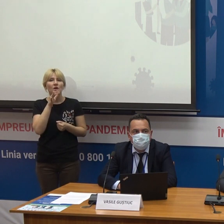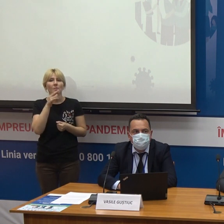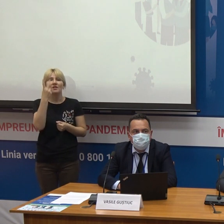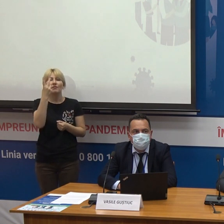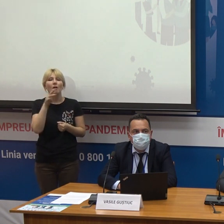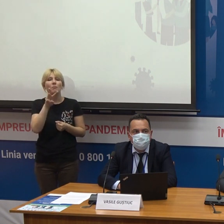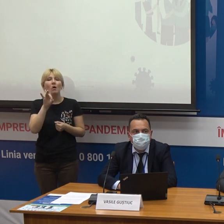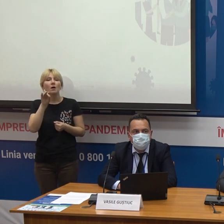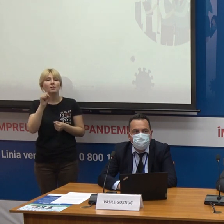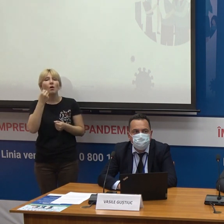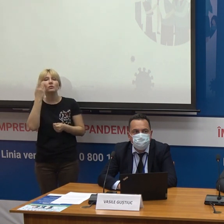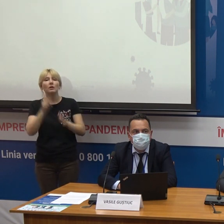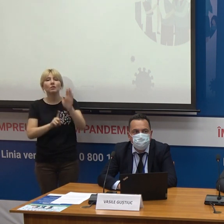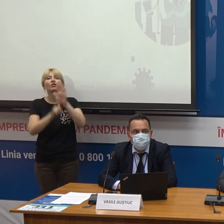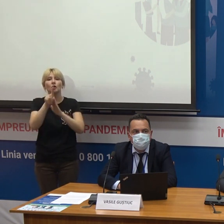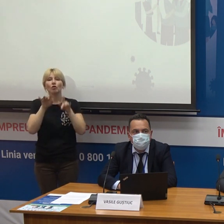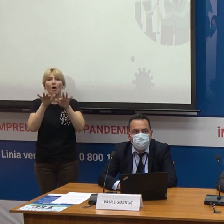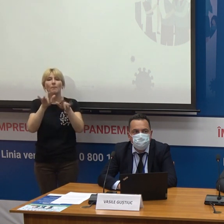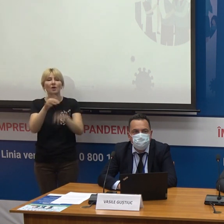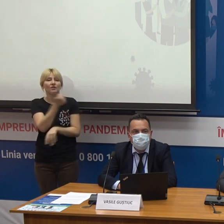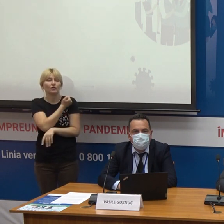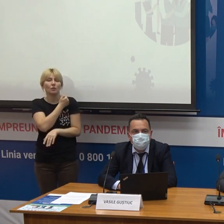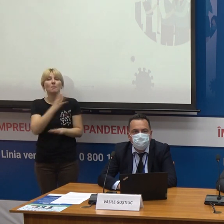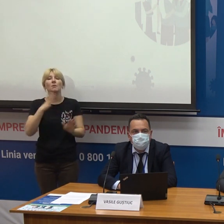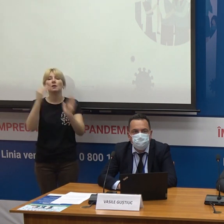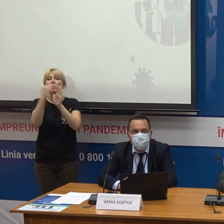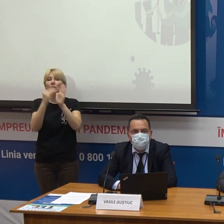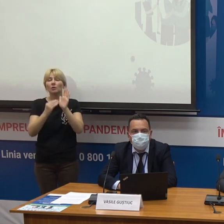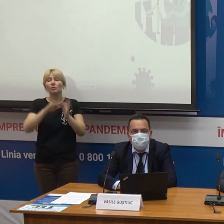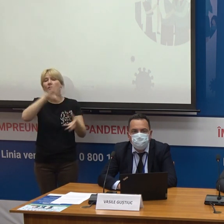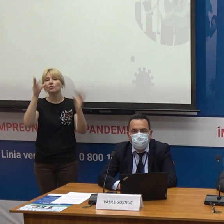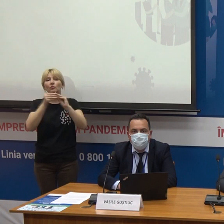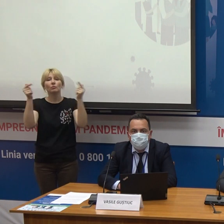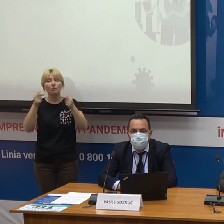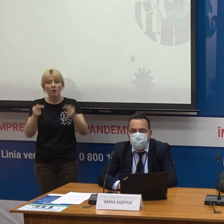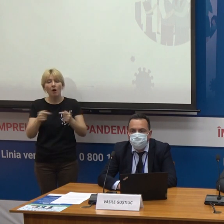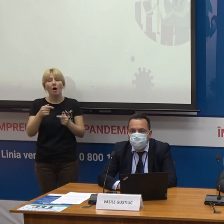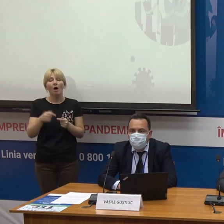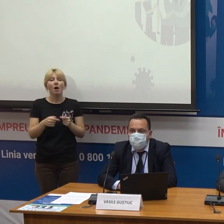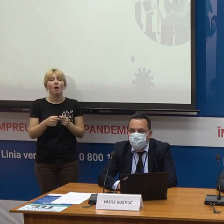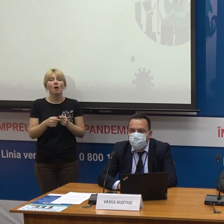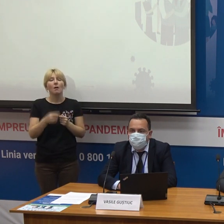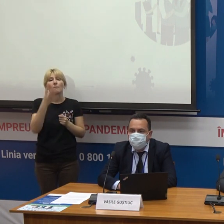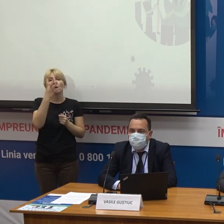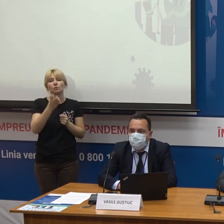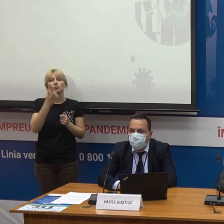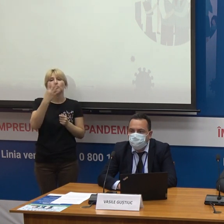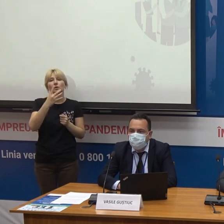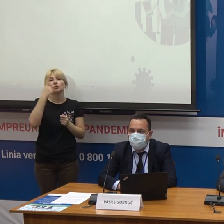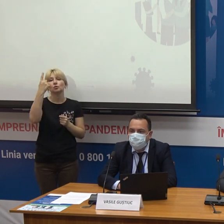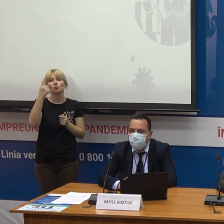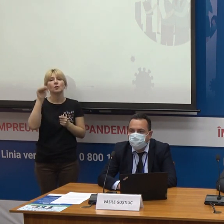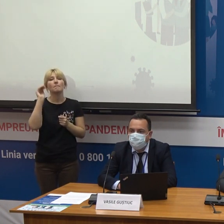când a început campania de vaccinare, deci au fost raportate în total 1441 de evenimente adverse